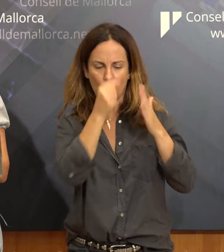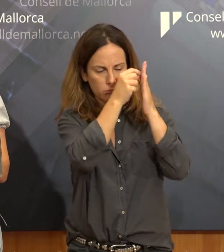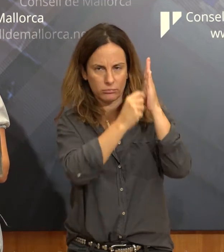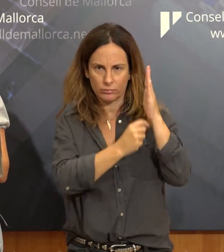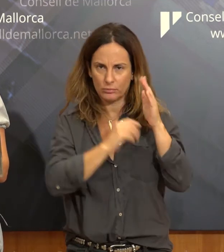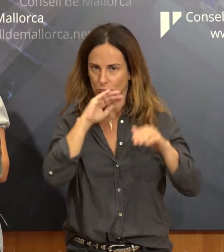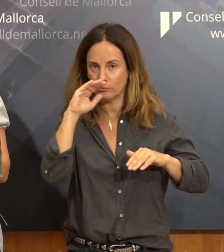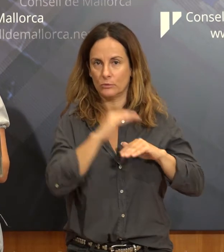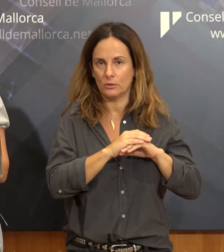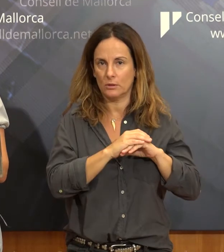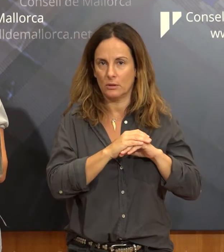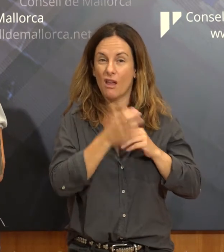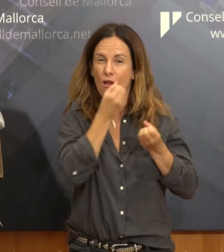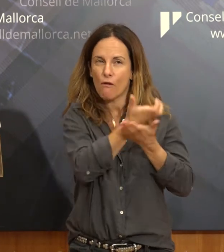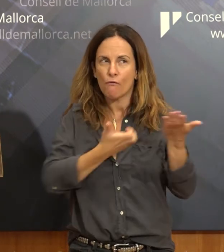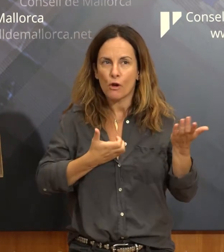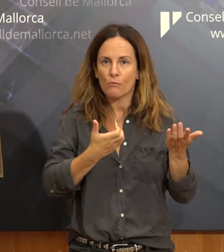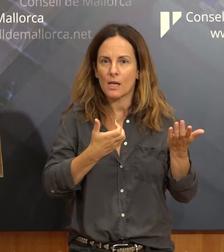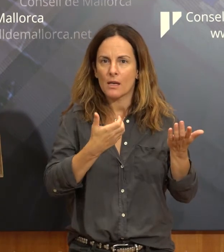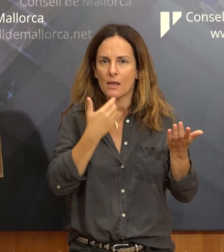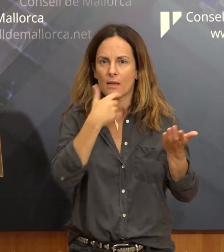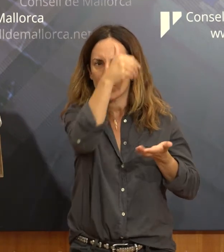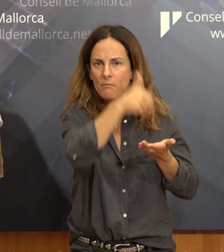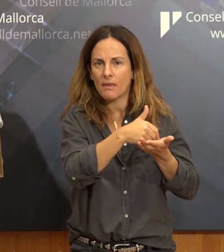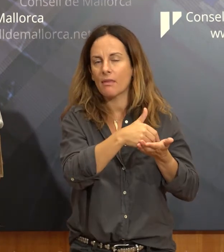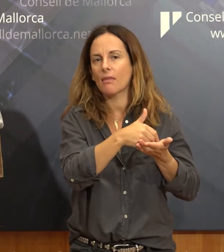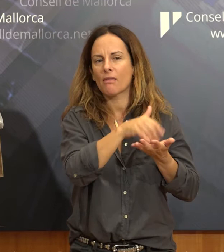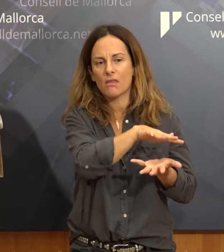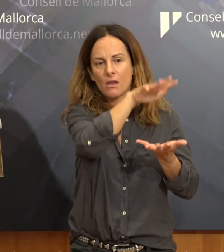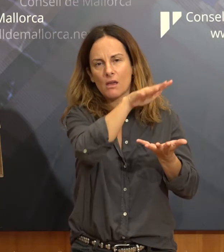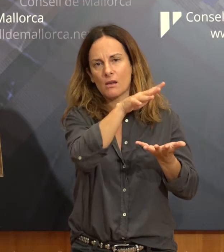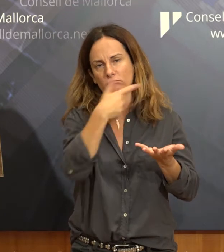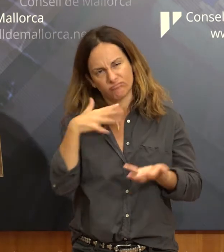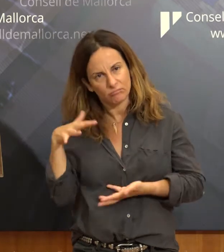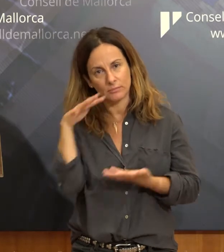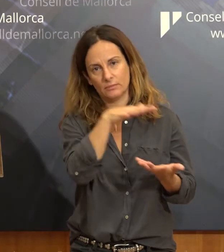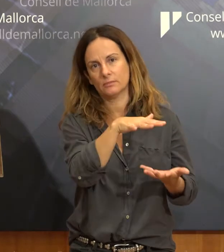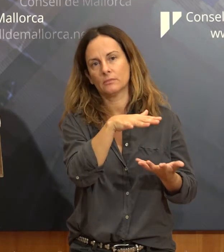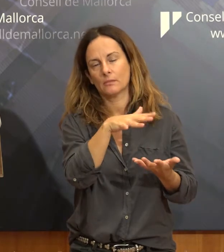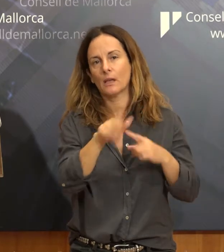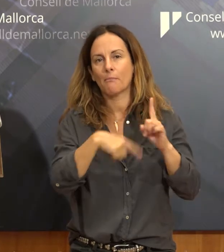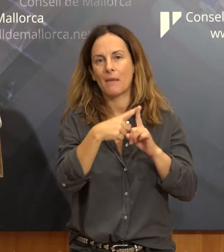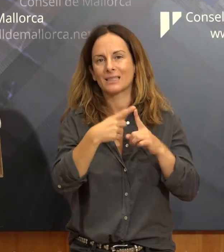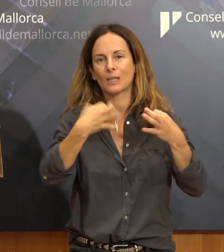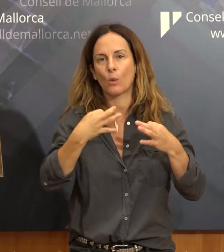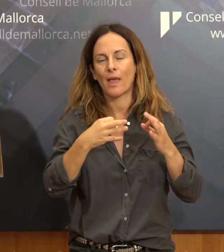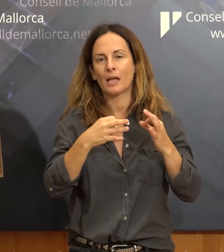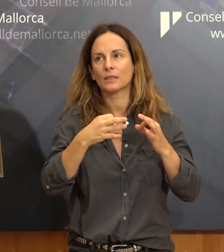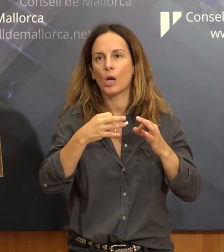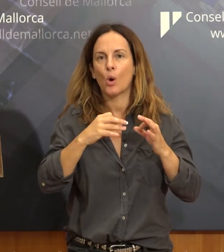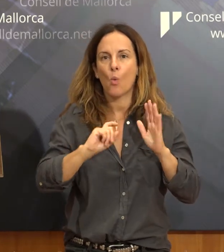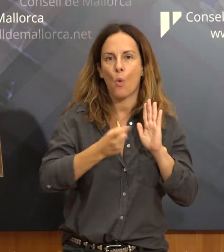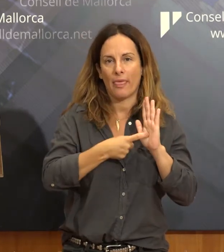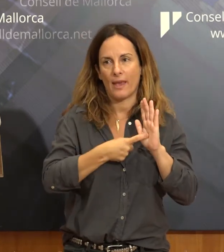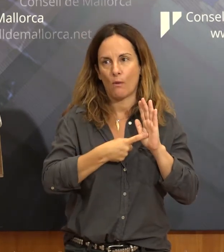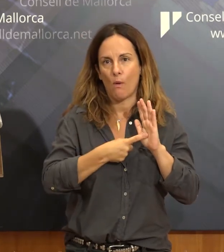i tot i cada un dels informes que ens plantegen, que tingui una seguretat jurídica, que no hi hagi cap tipus de